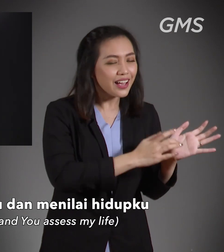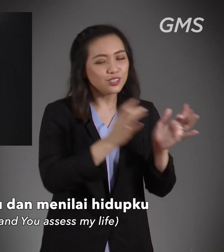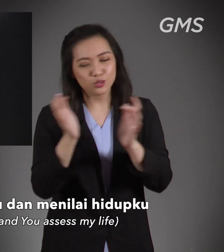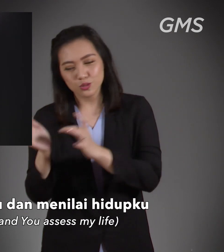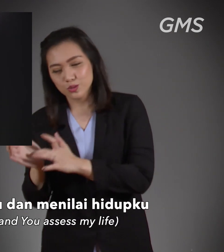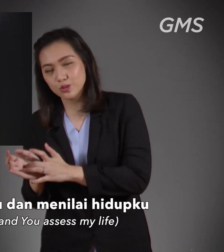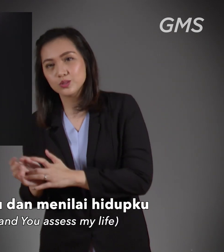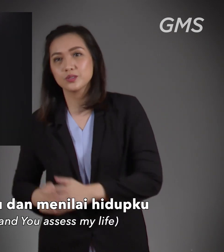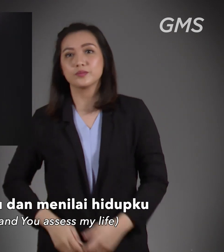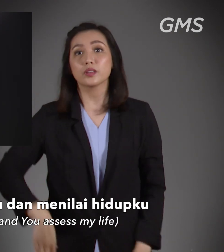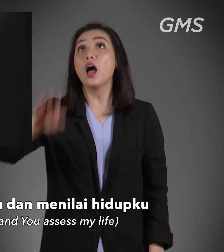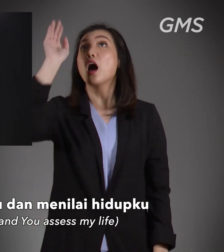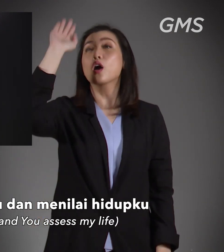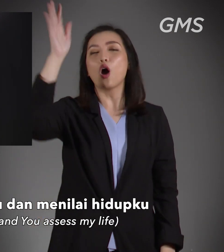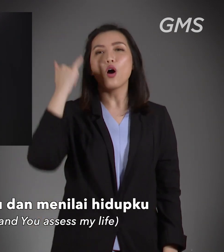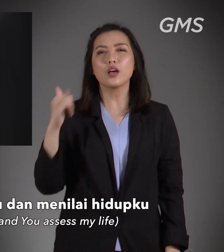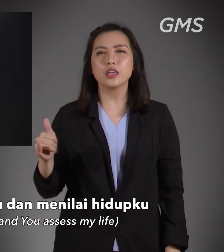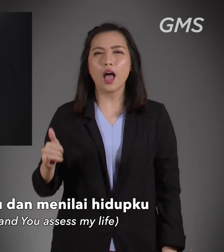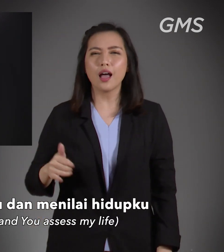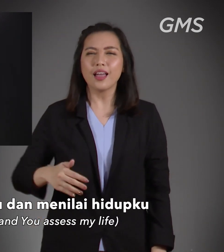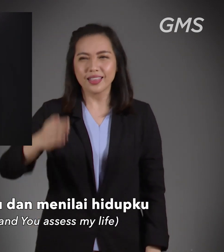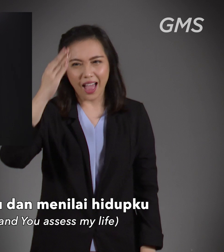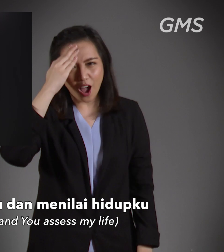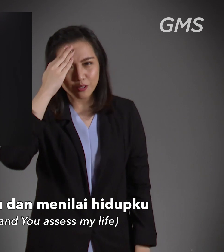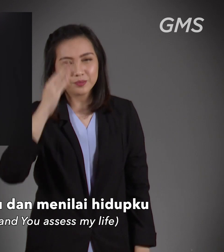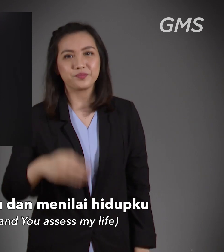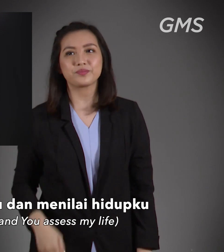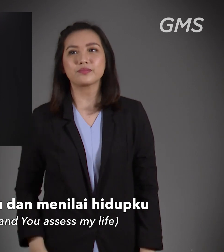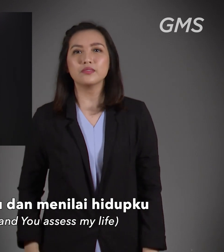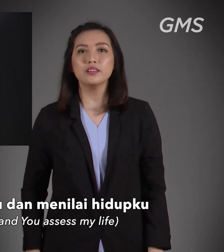Yesus. Kau yang maha tahu